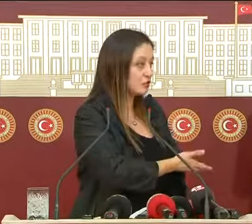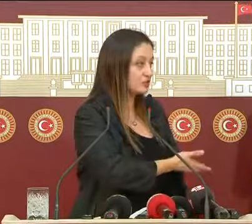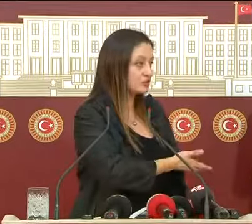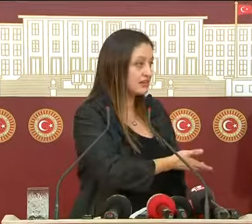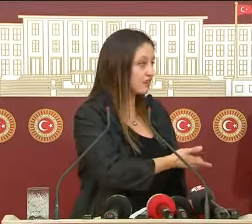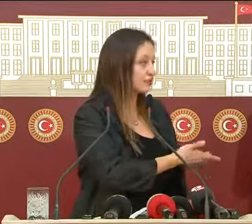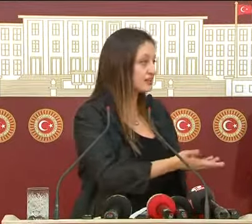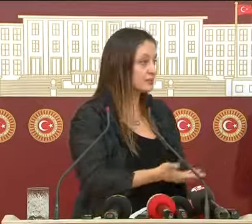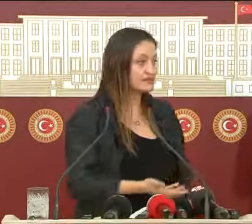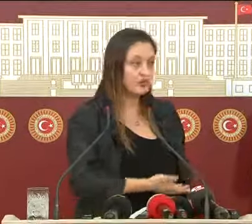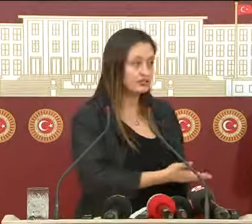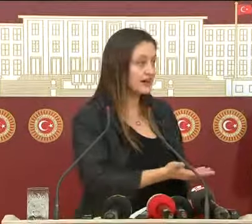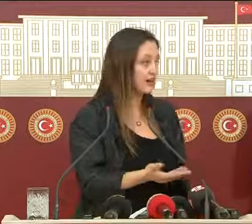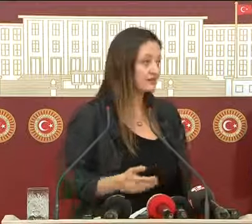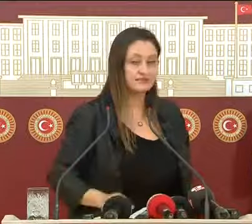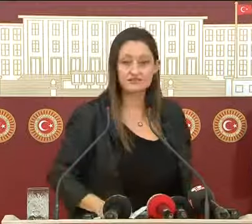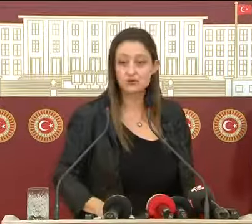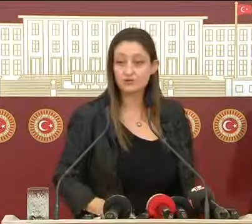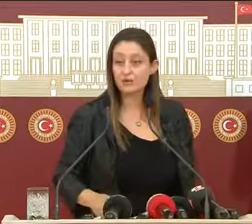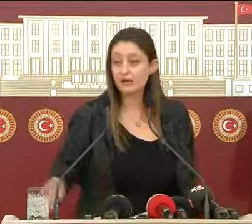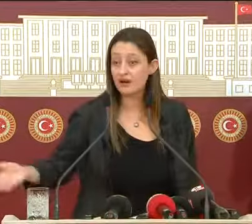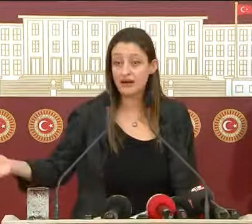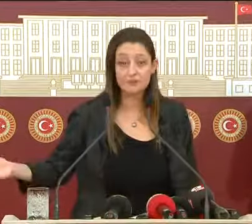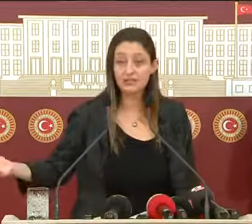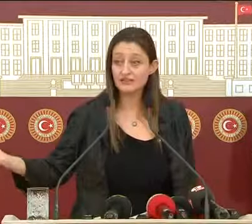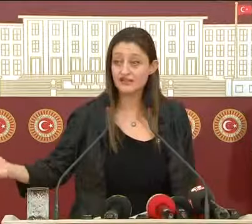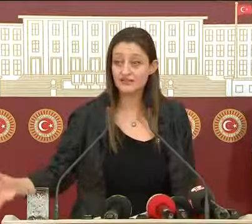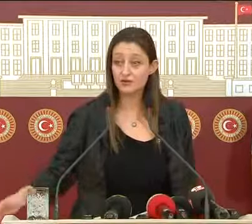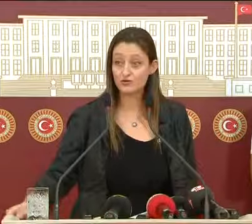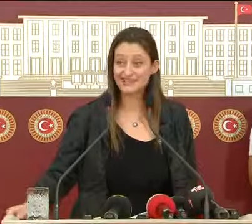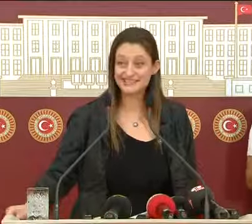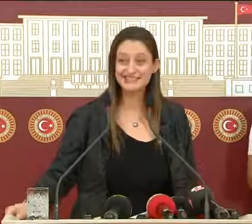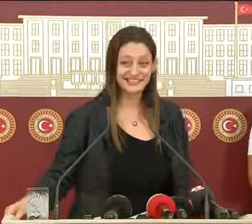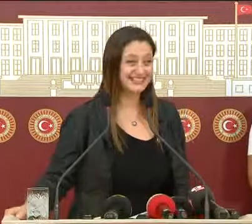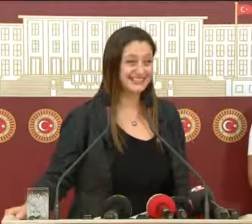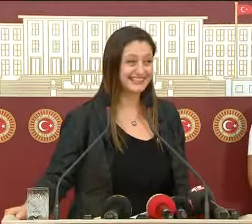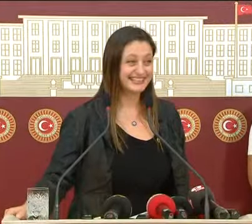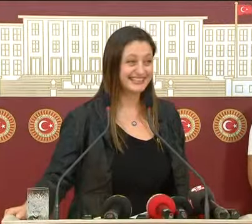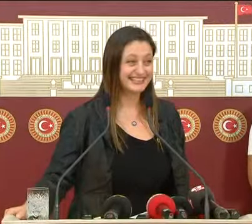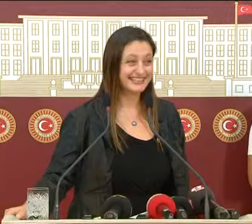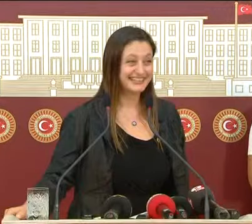komisyona geri gönderilmesi ve orada değerlendirilmesinin sonucunu hep beraber bekleyeceğiz ve göreceğiz.